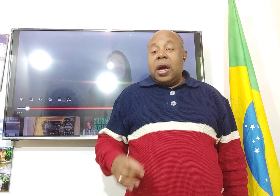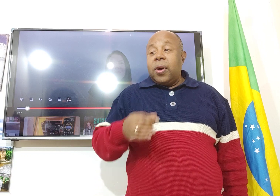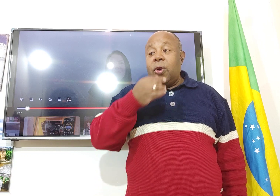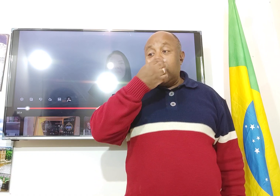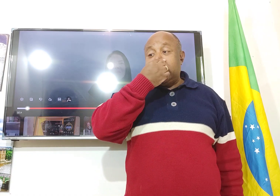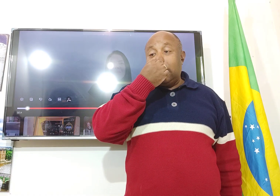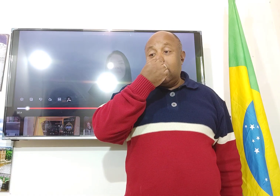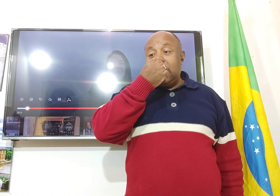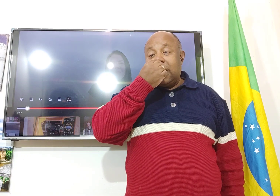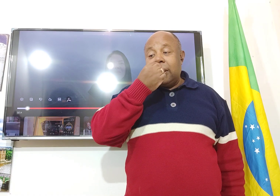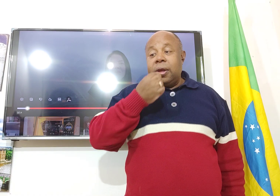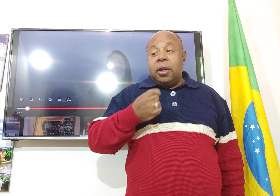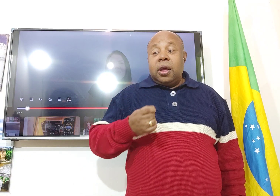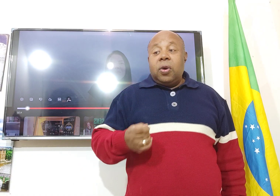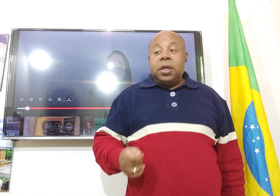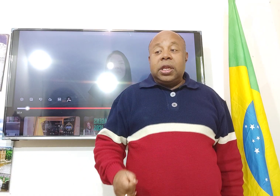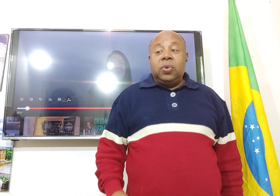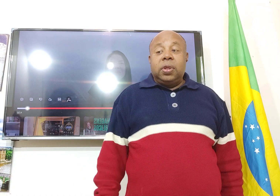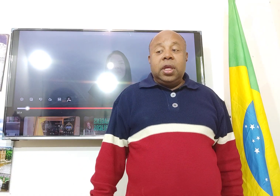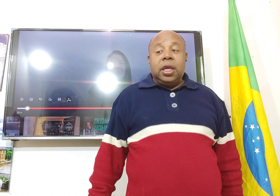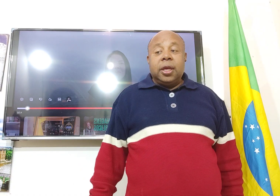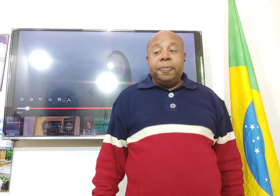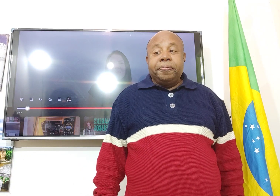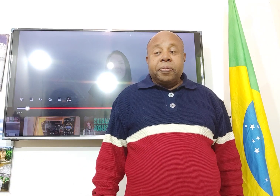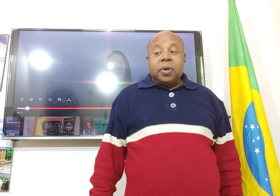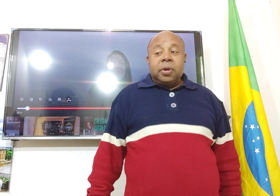Não, eu gosto de traduzir. Eu gosto de traduzir.